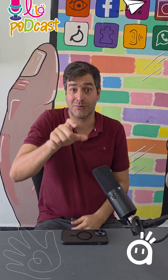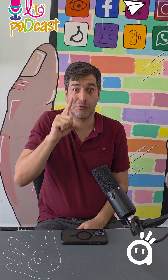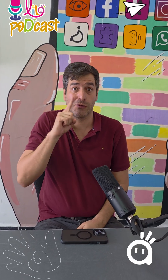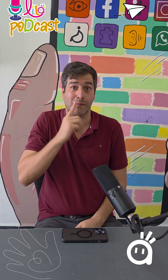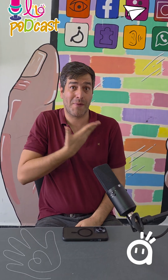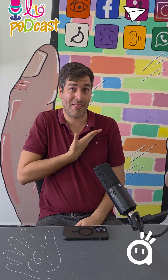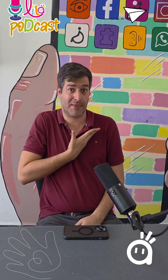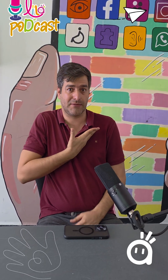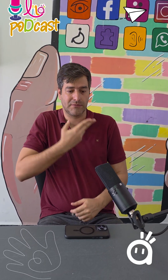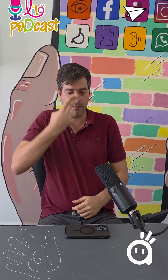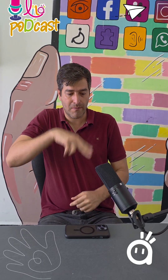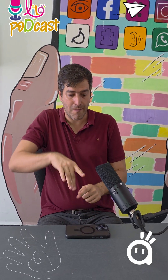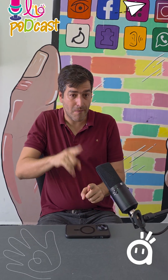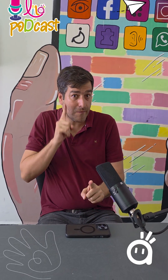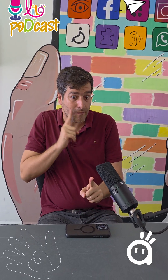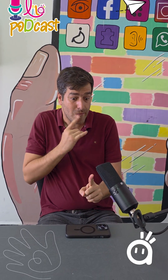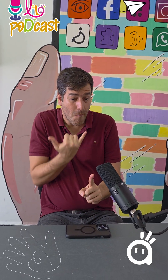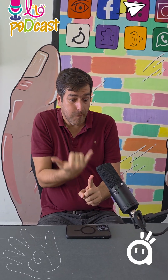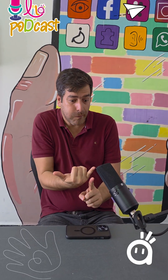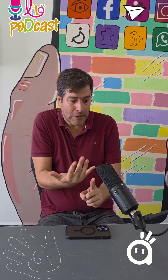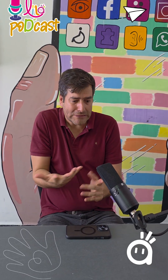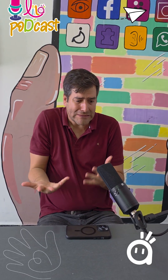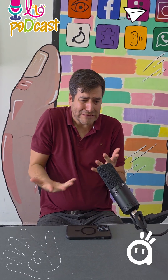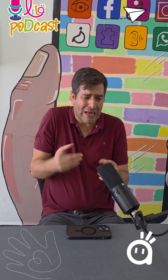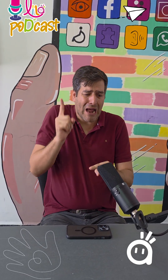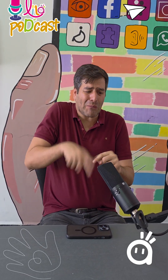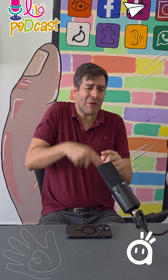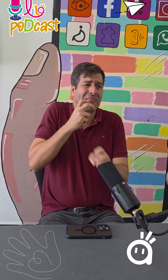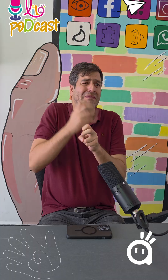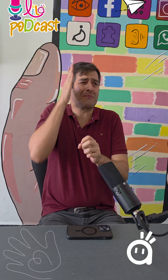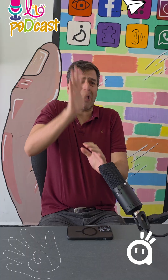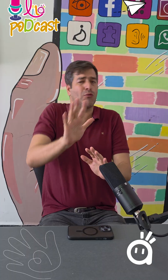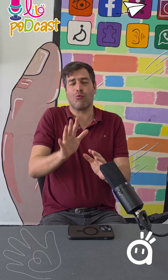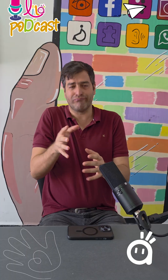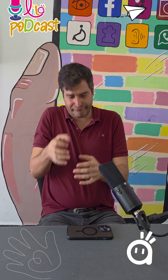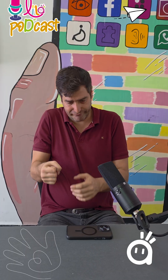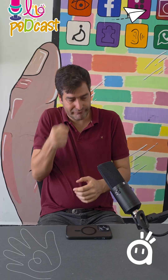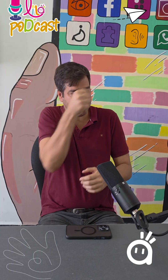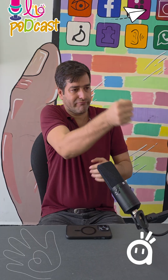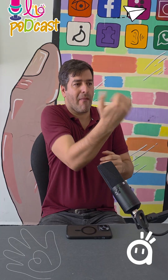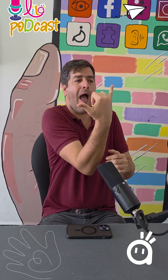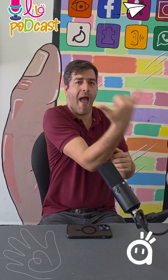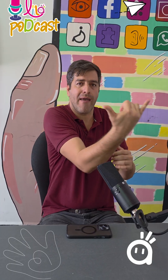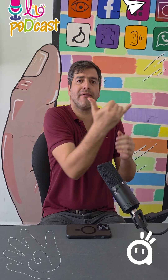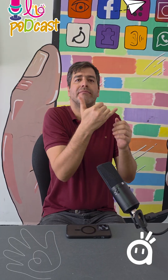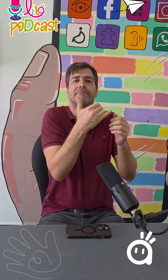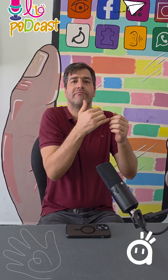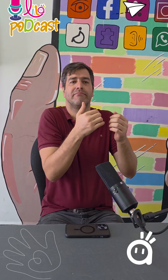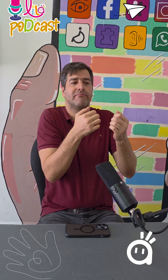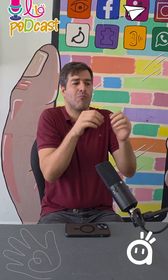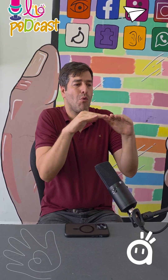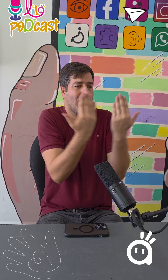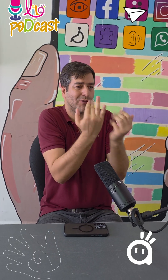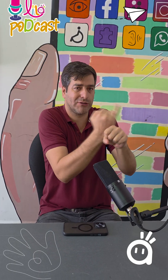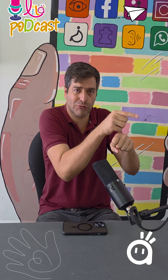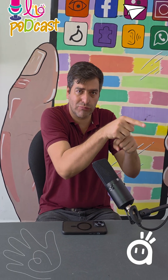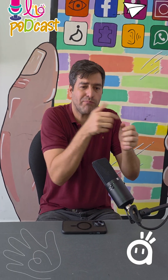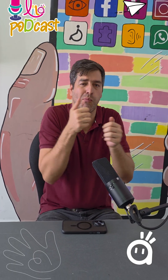ayudarlos. También importante para las familias, cuando tienen sus hijos sordos, entiendan que ellos pueden acceder a